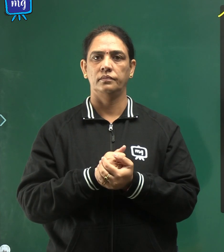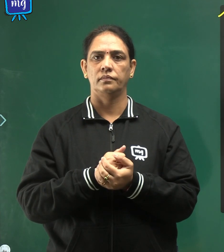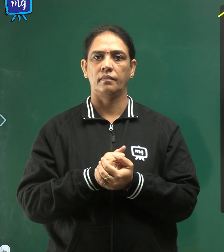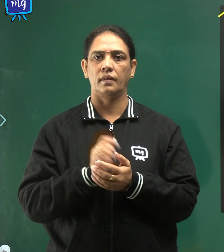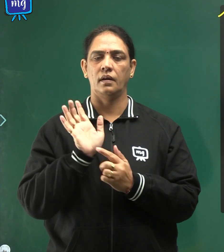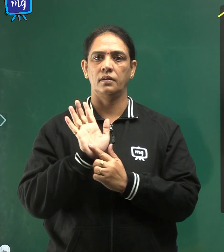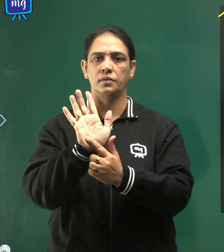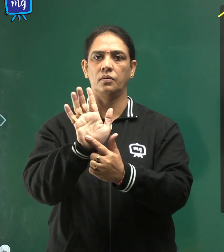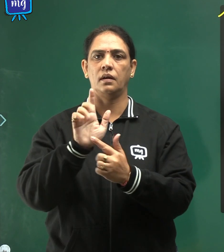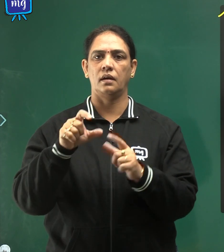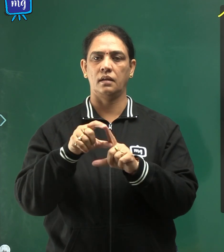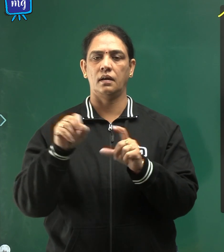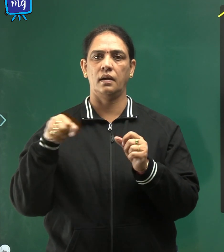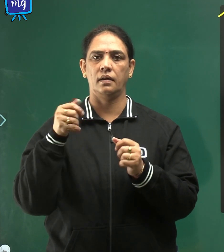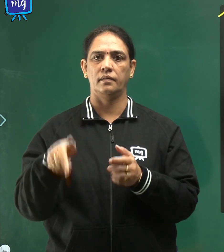दर्शाता है।